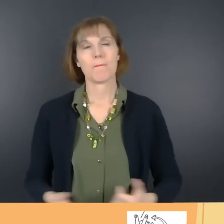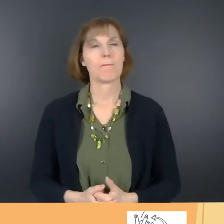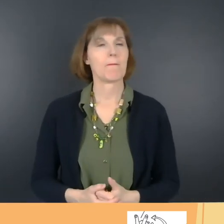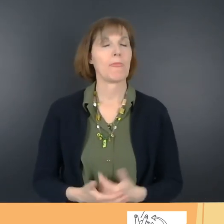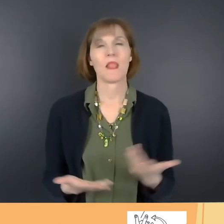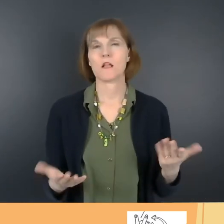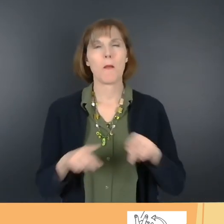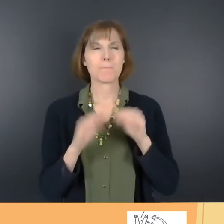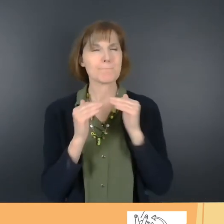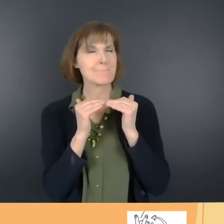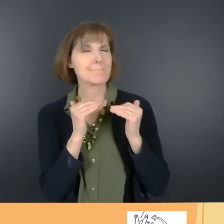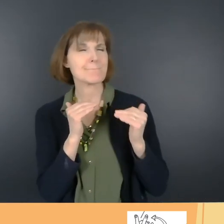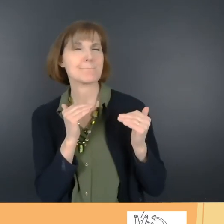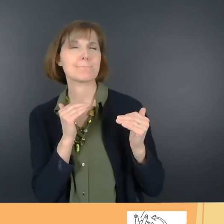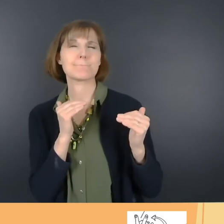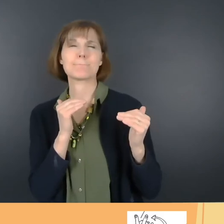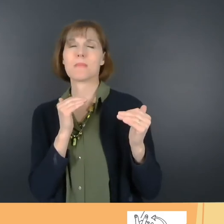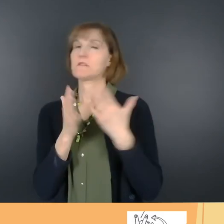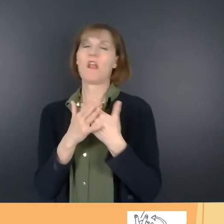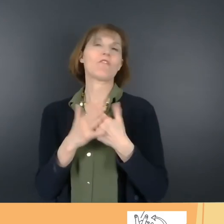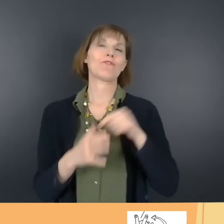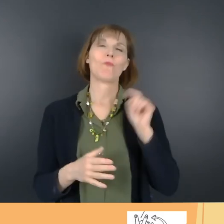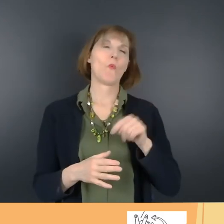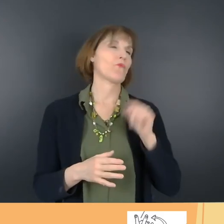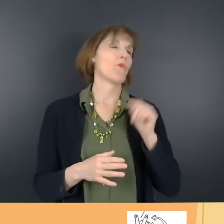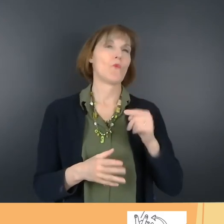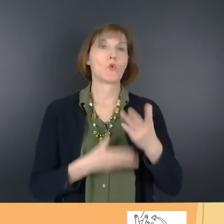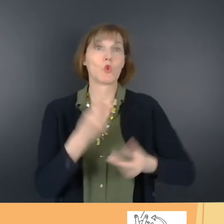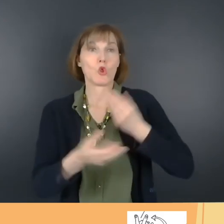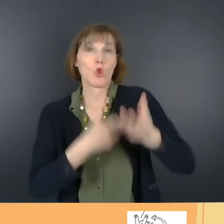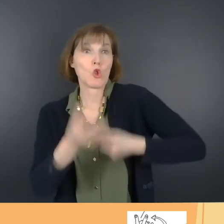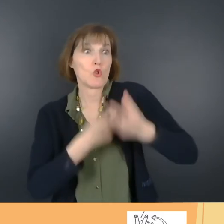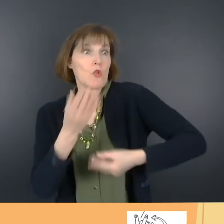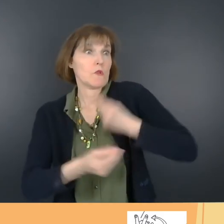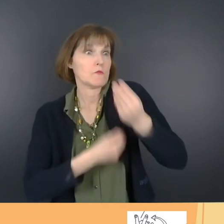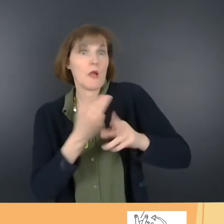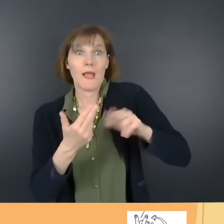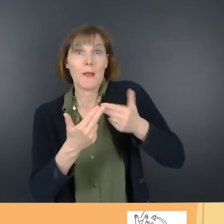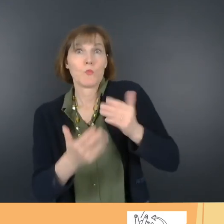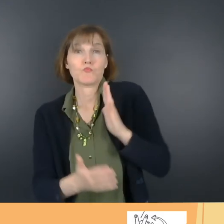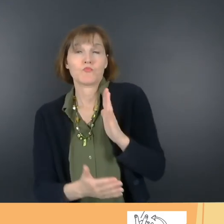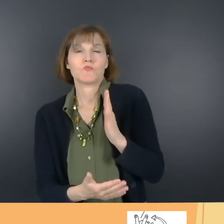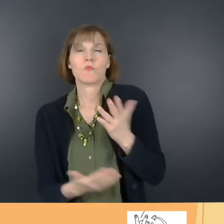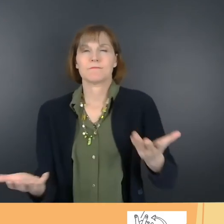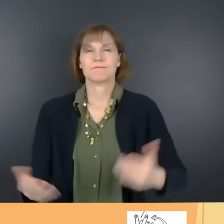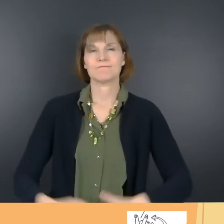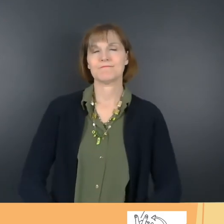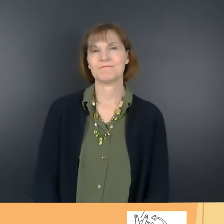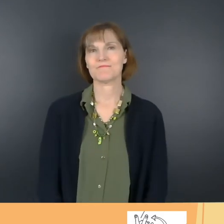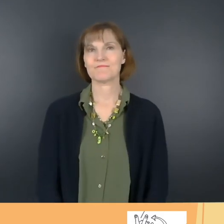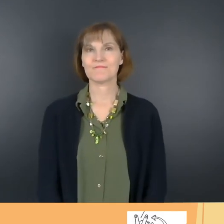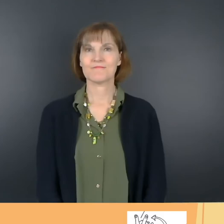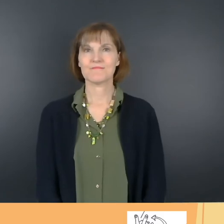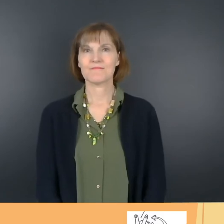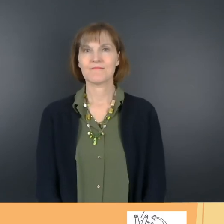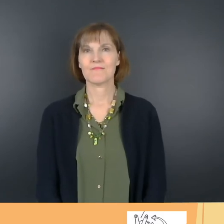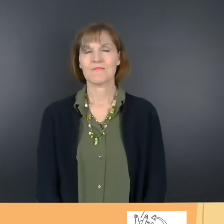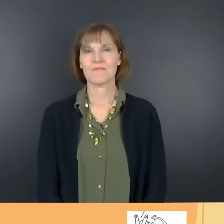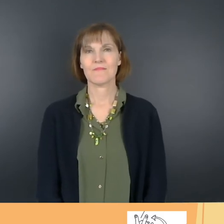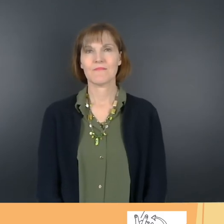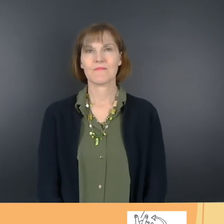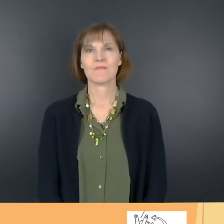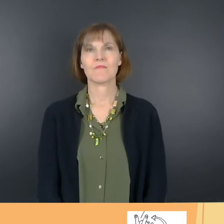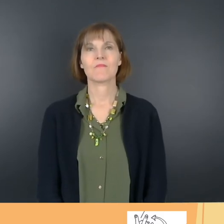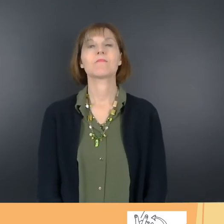Voilà, ça ne suffit pas. Il faut, il y a un désert, en fait, qu'il faut absolument, il faut répondre aux